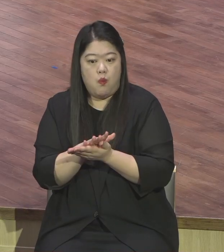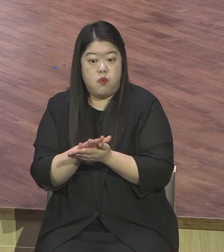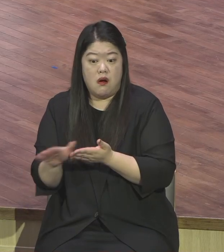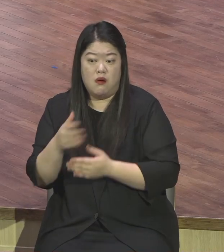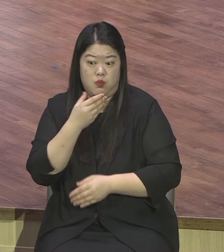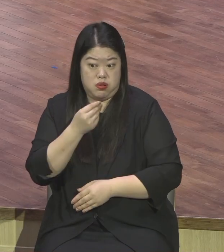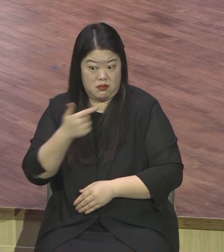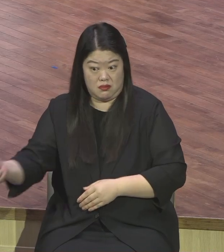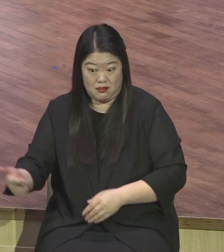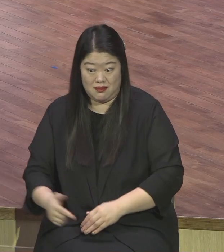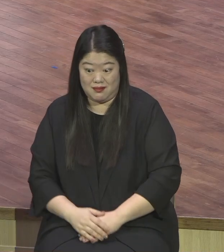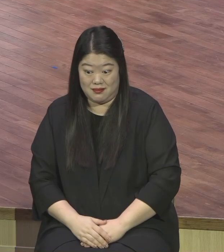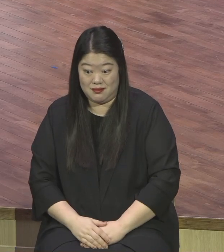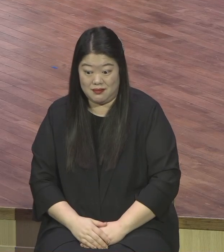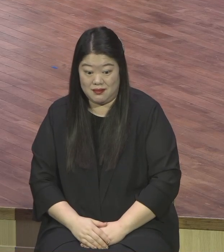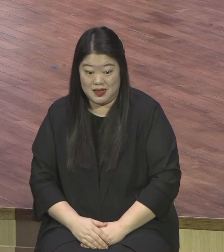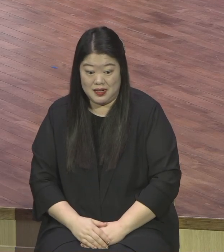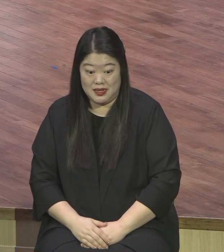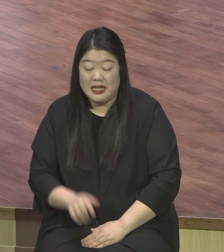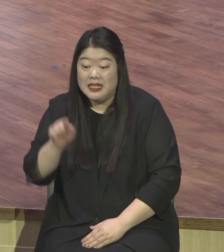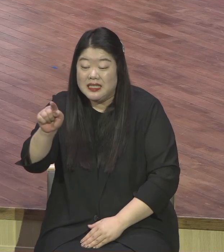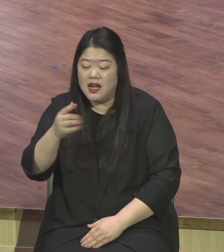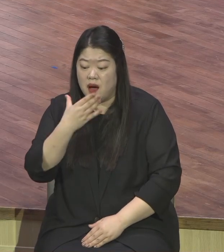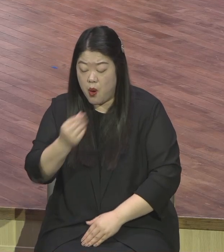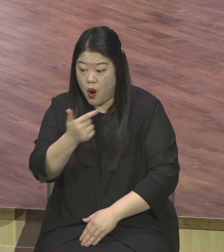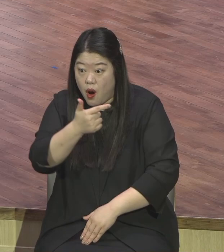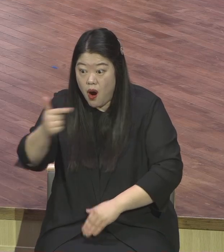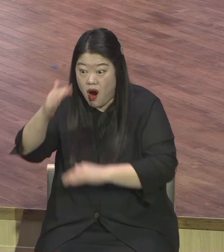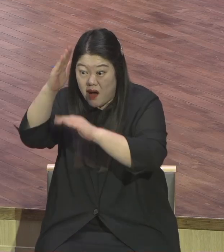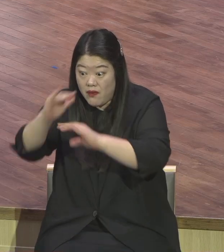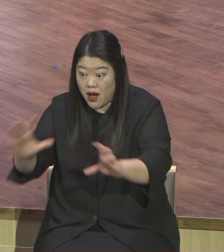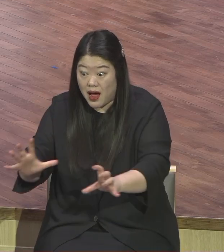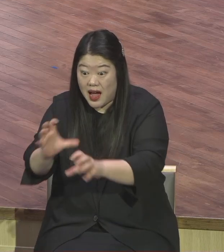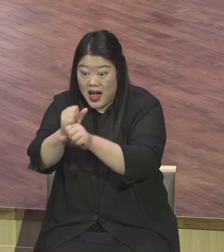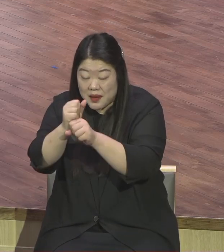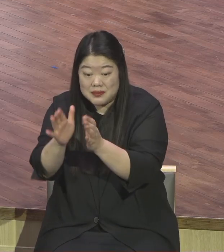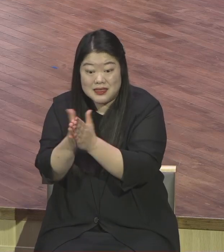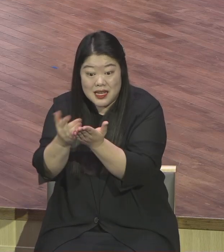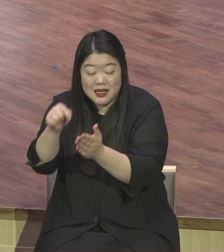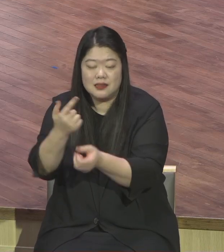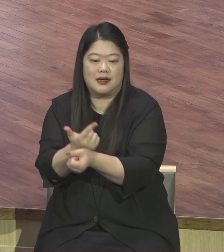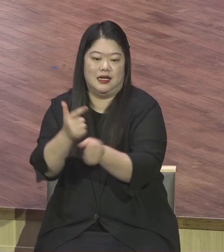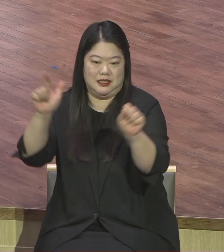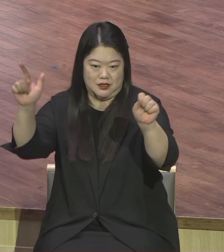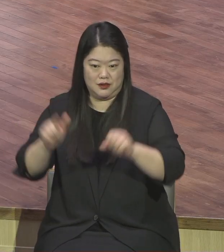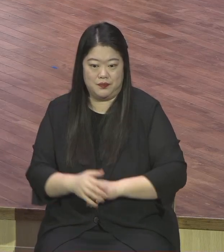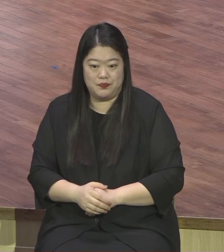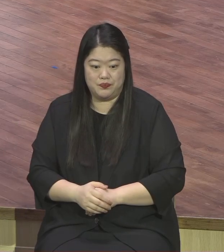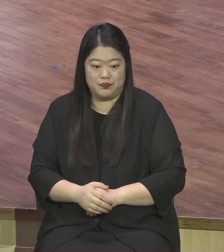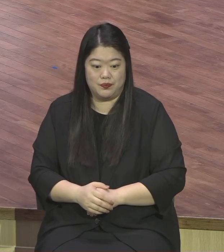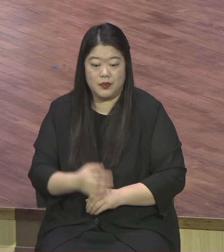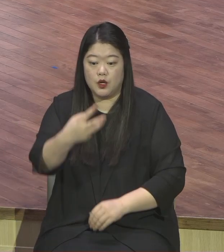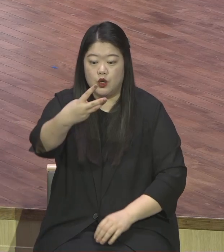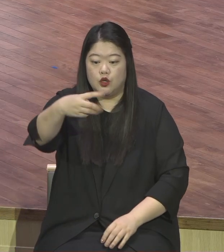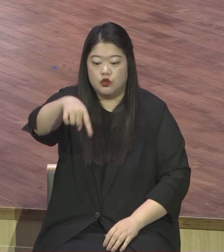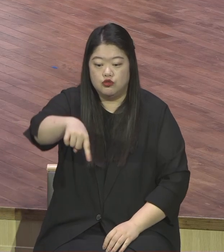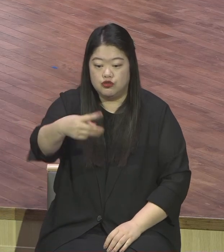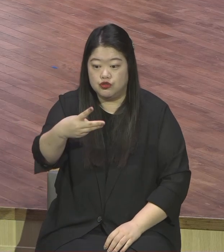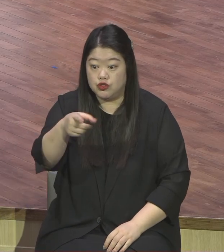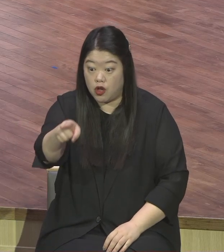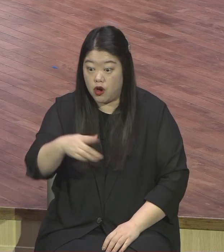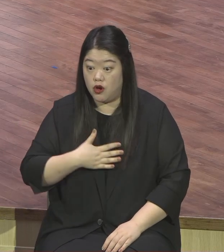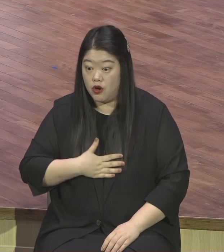이거를 선언하는 것이 갈라디아서예요. 종교개혁자 마틴 루터는 로마서와